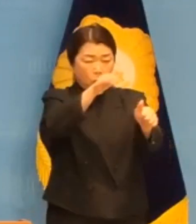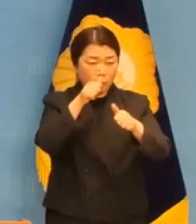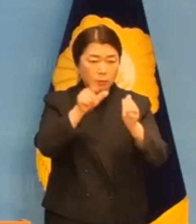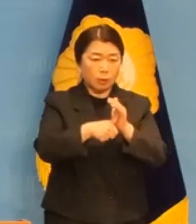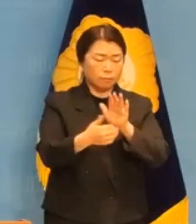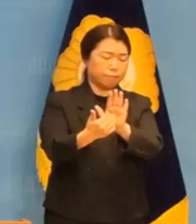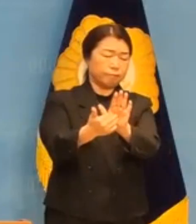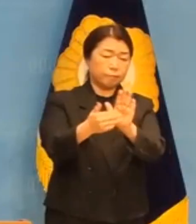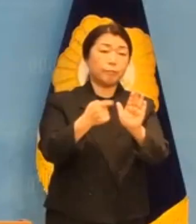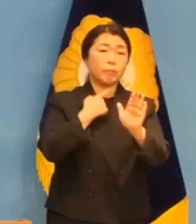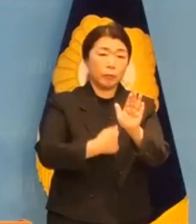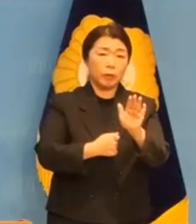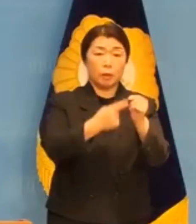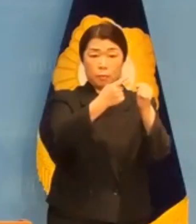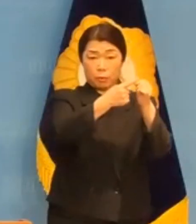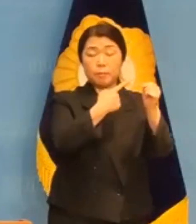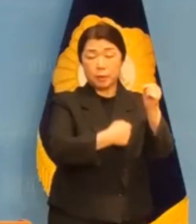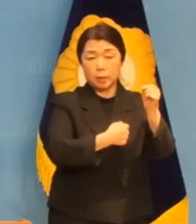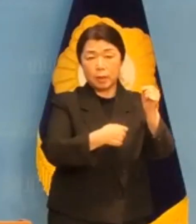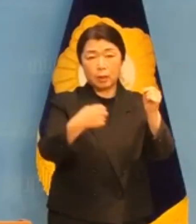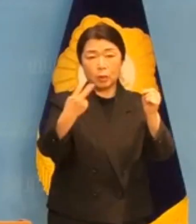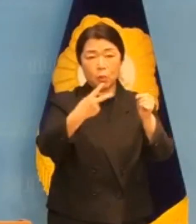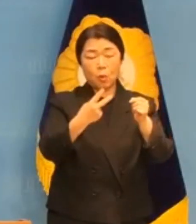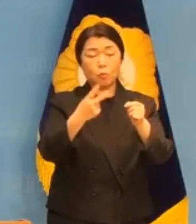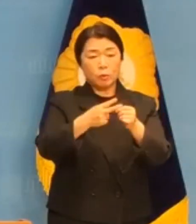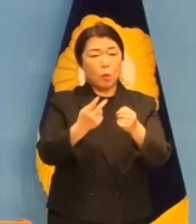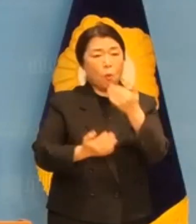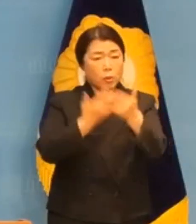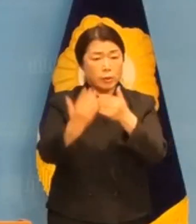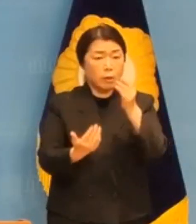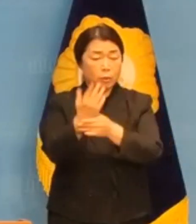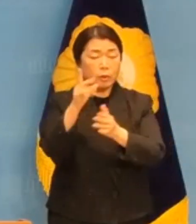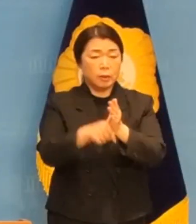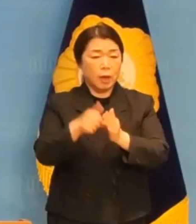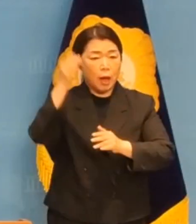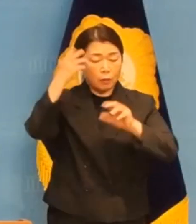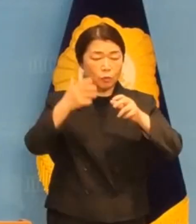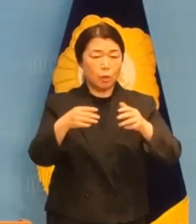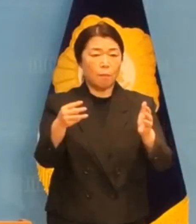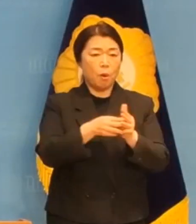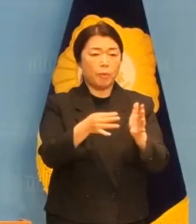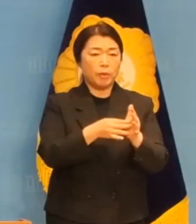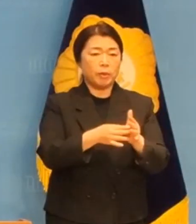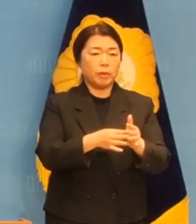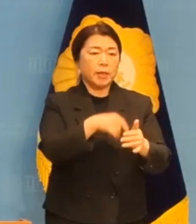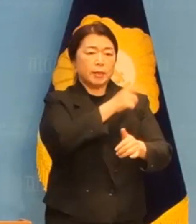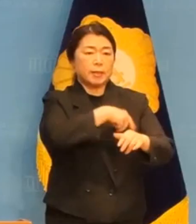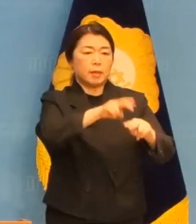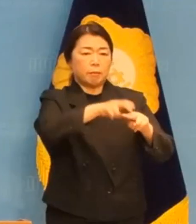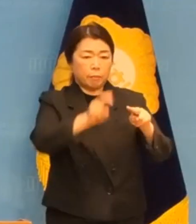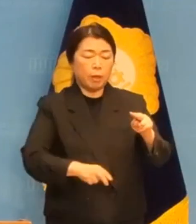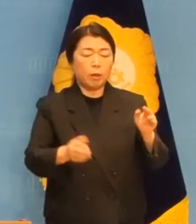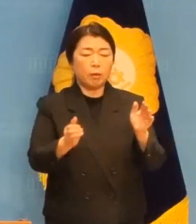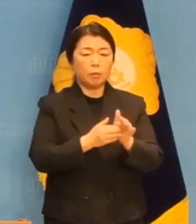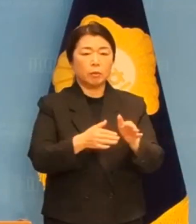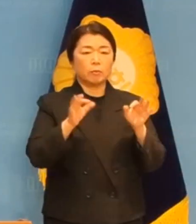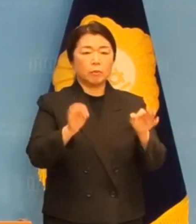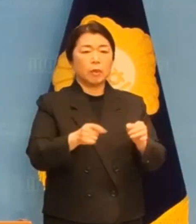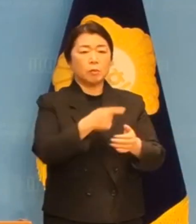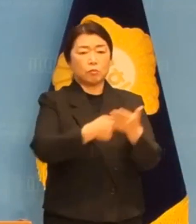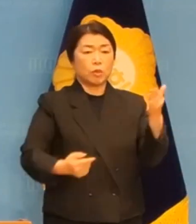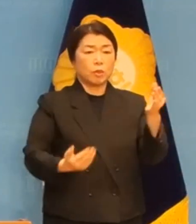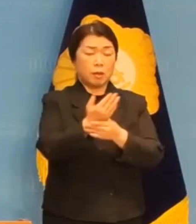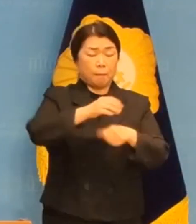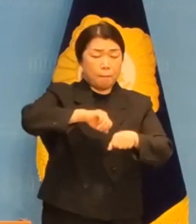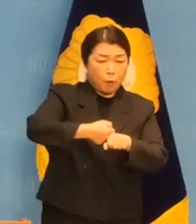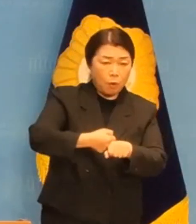있습니다. 심지어 화재 직후 한국 법인 등기 이사직에서 사임하며 중대재해처벌법 등